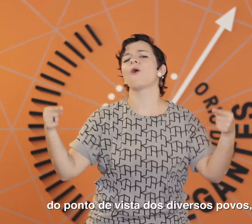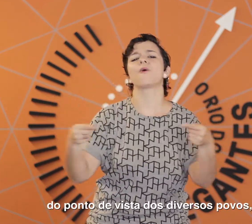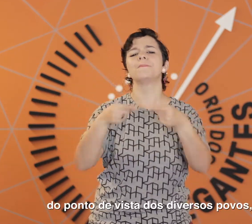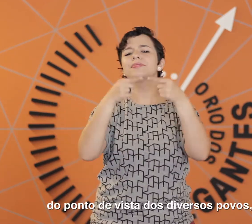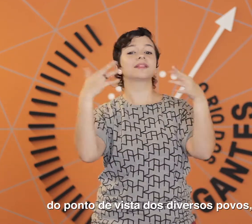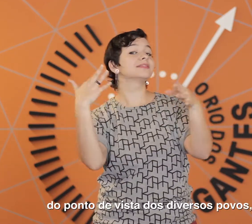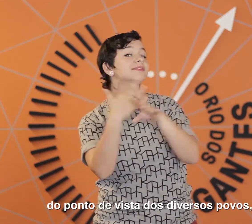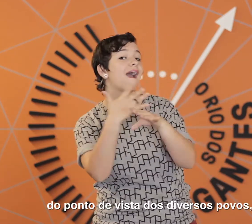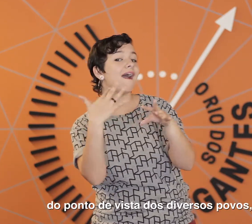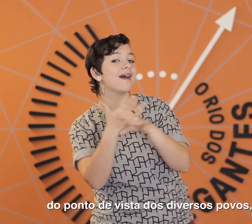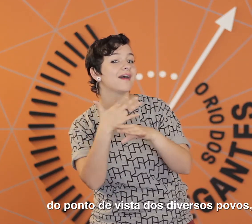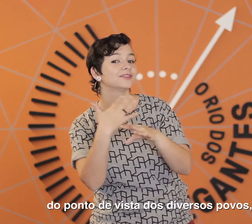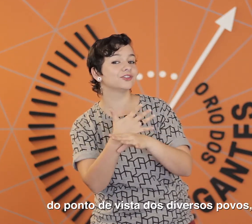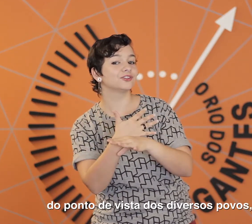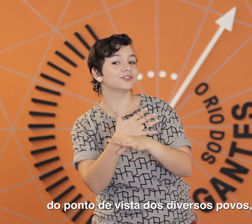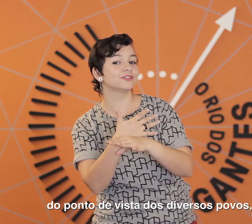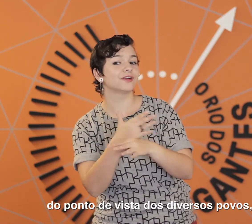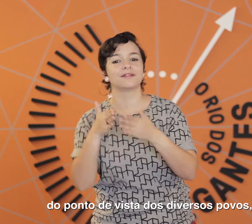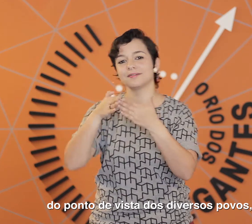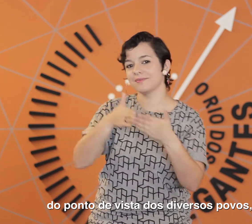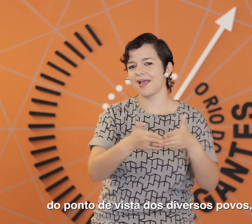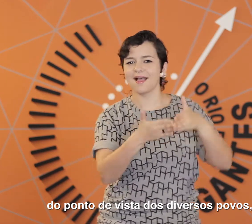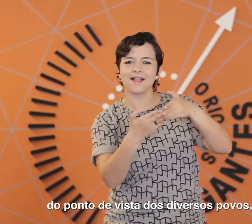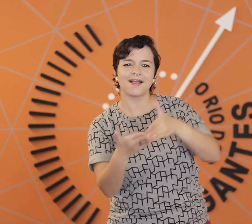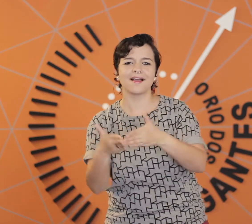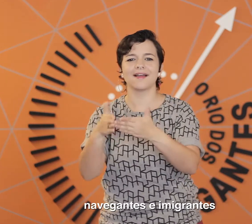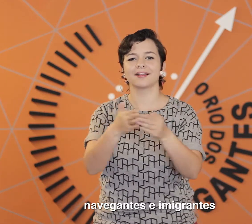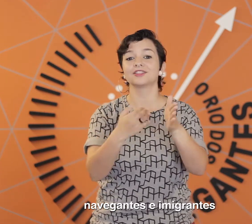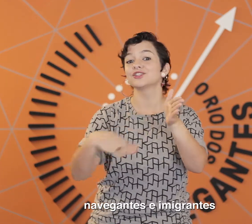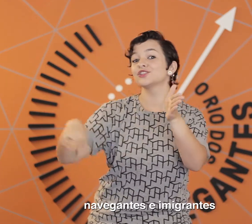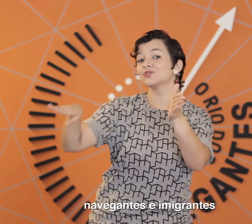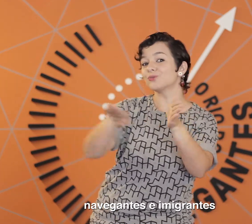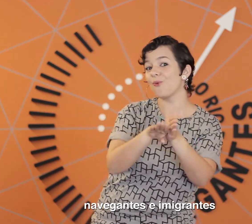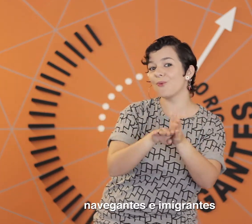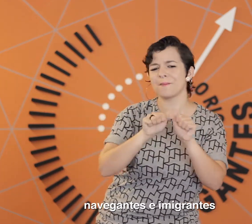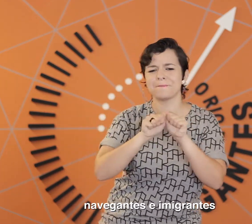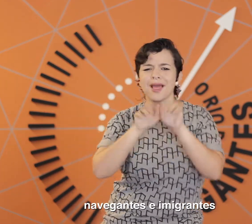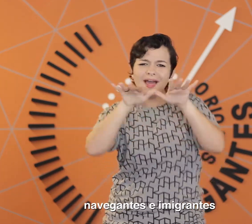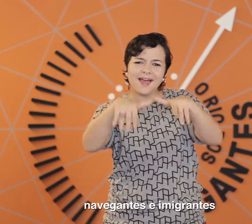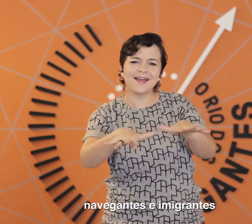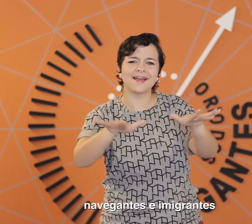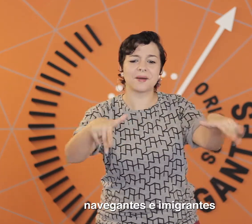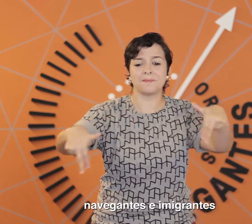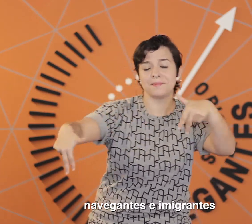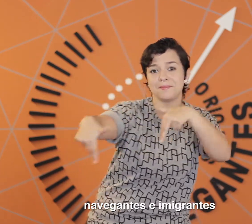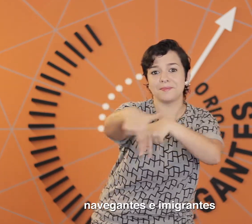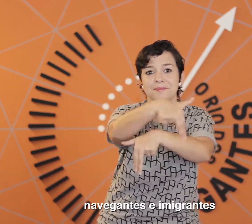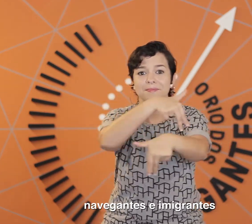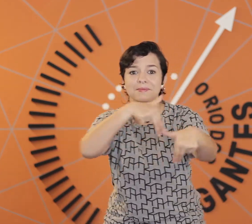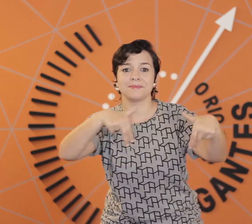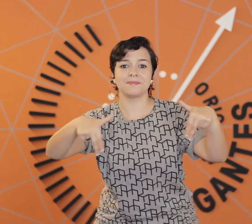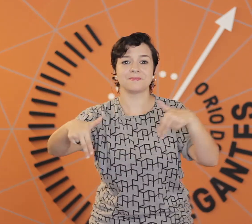Do ponto de vista dos diversos povos, navegantes e imigrantes